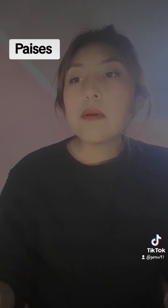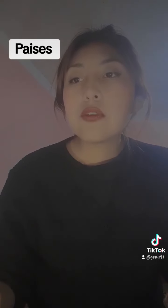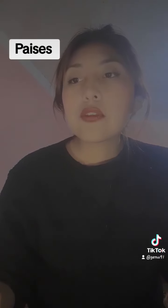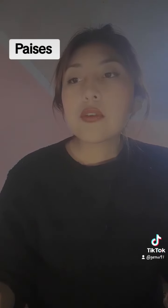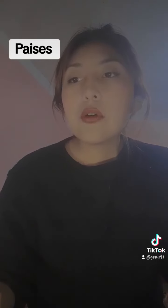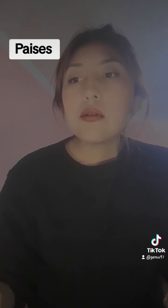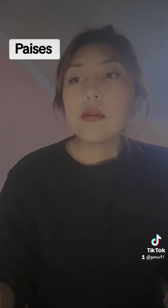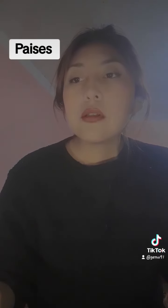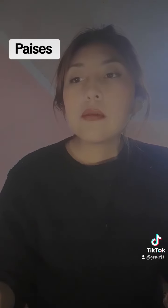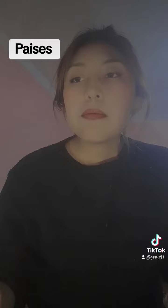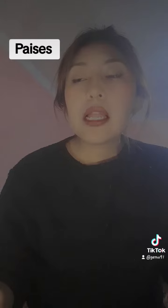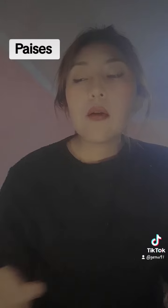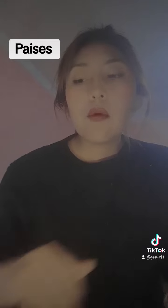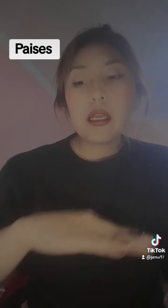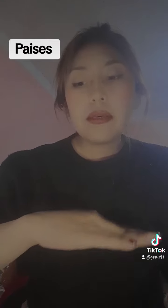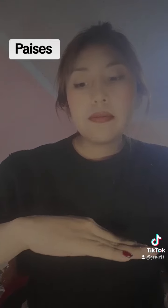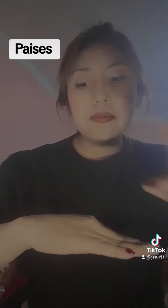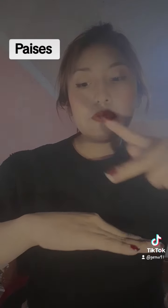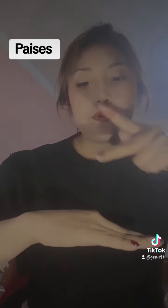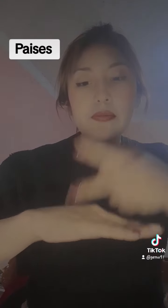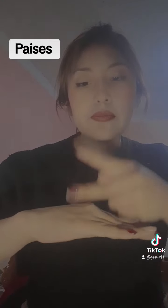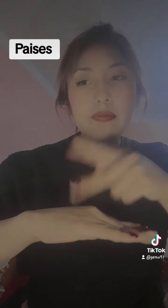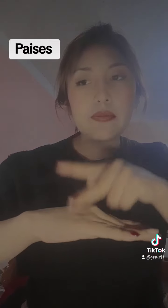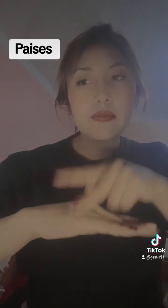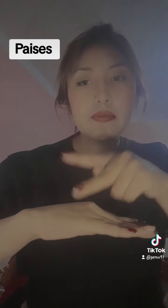Vamos con Paraguay.